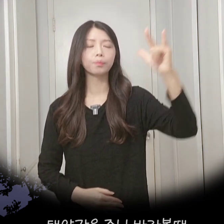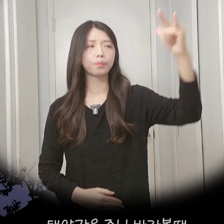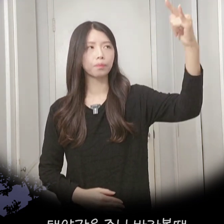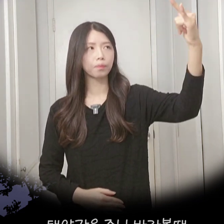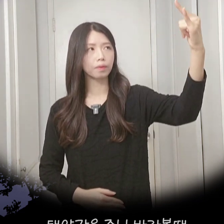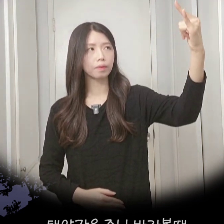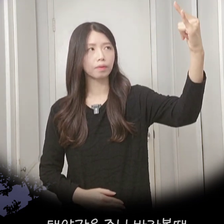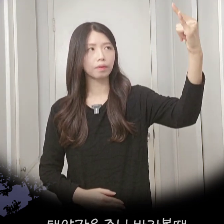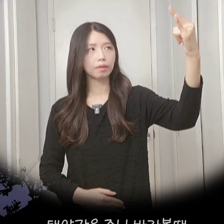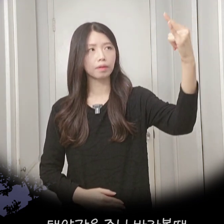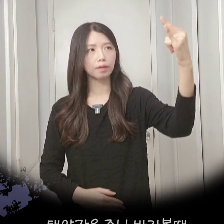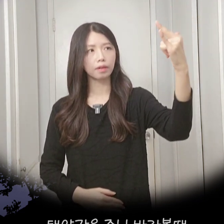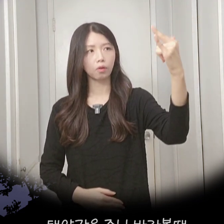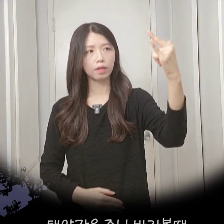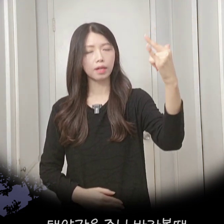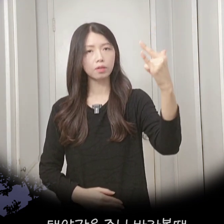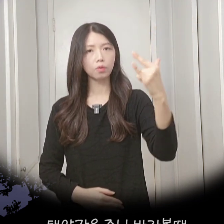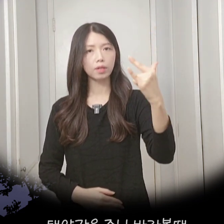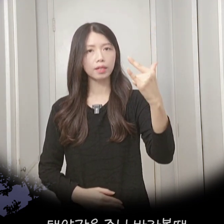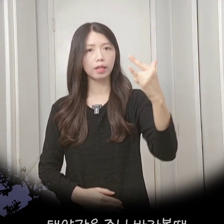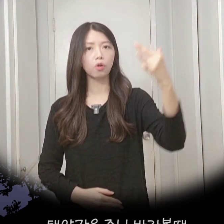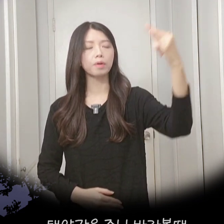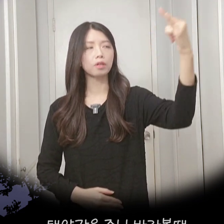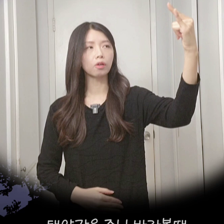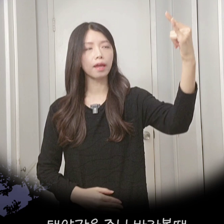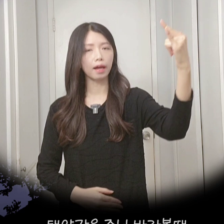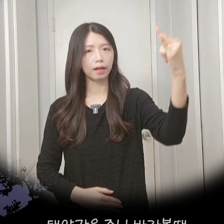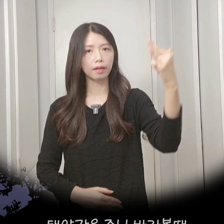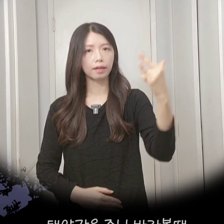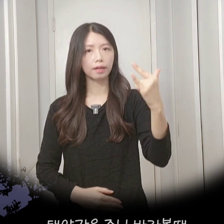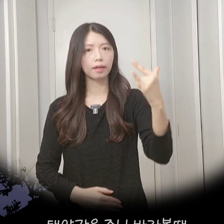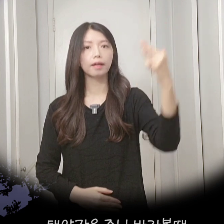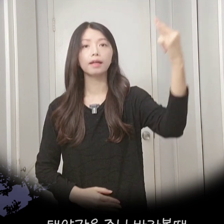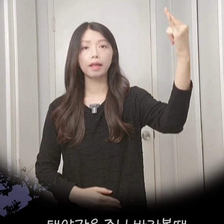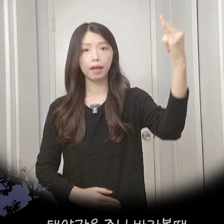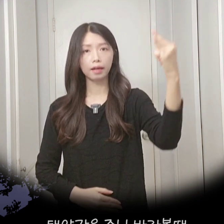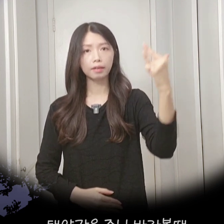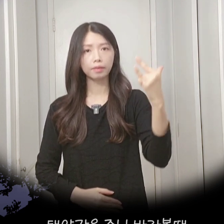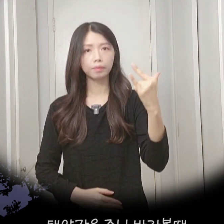펴주시고 이렇게 사선으로 살짝 내려오면서